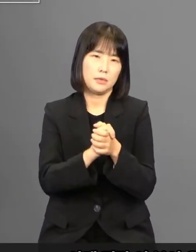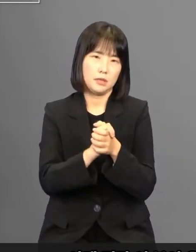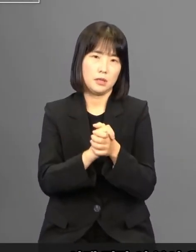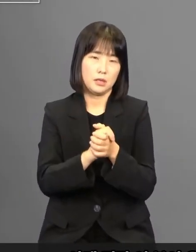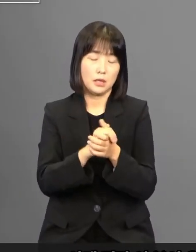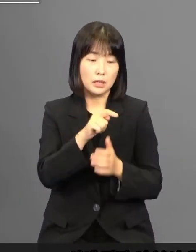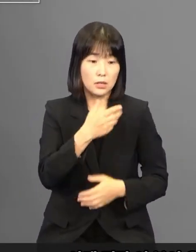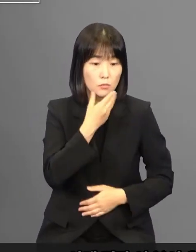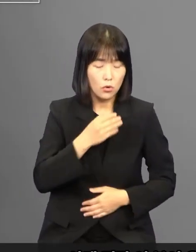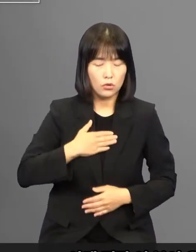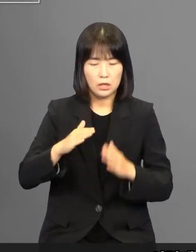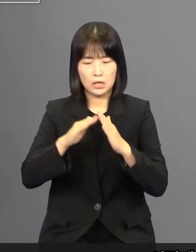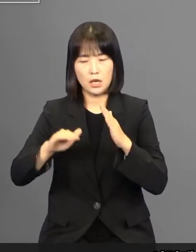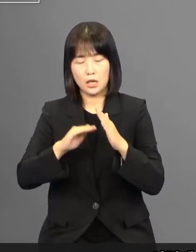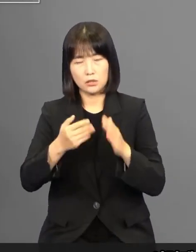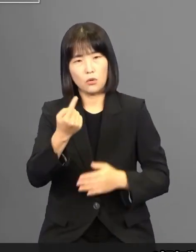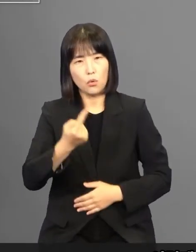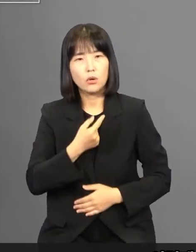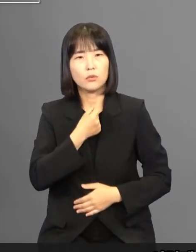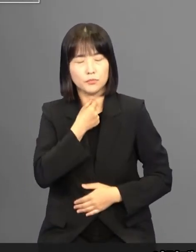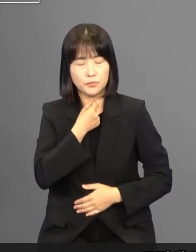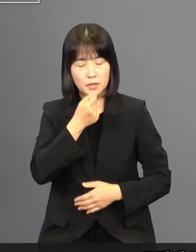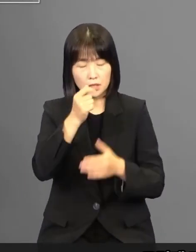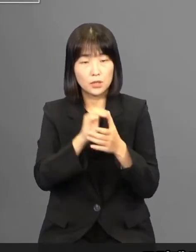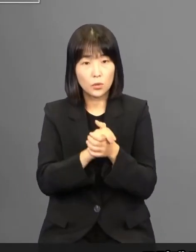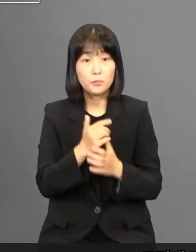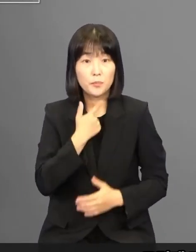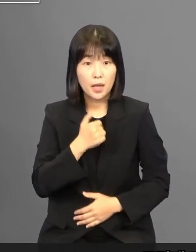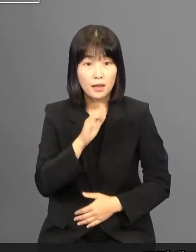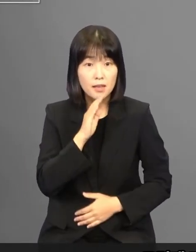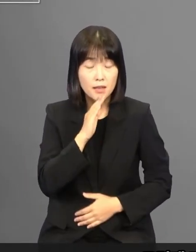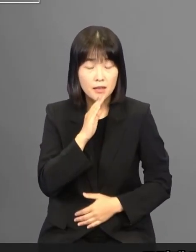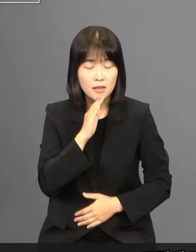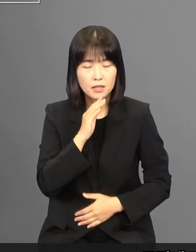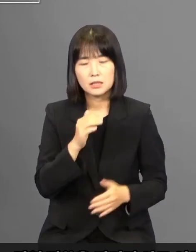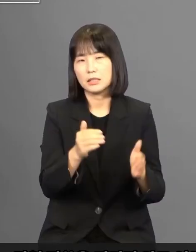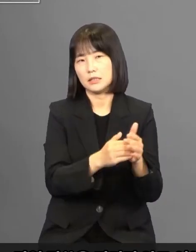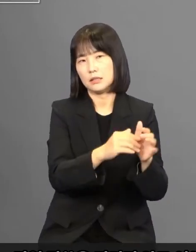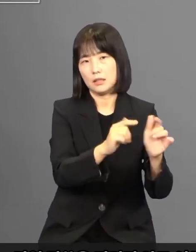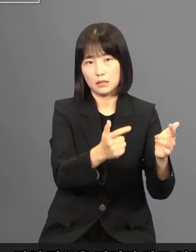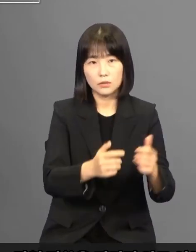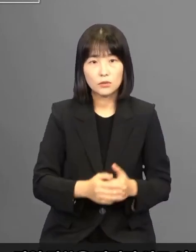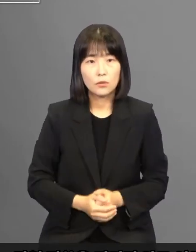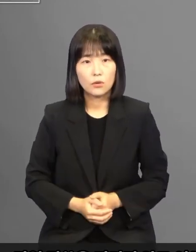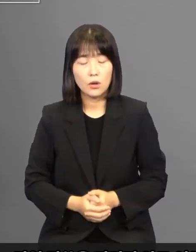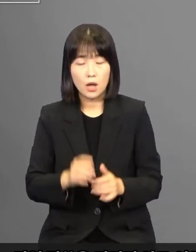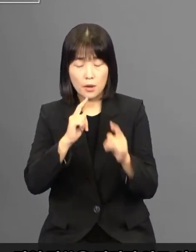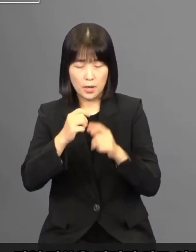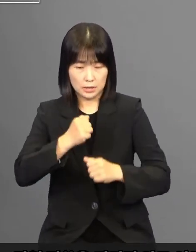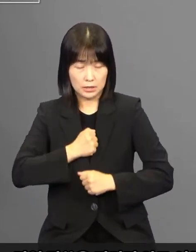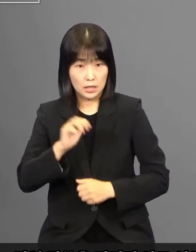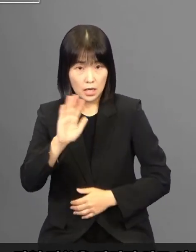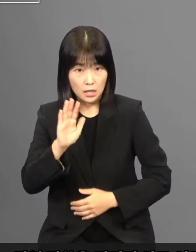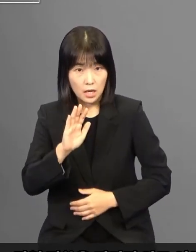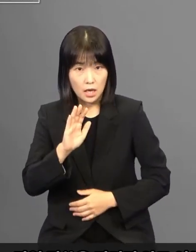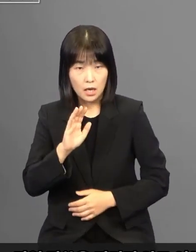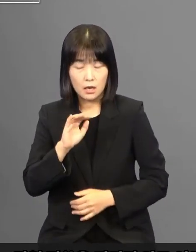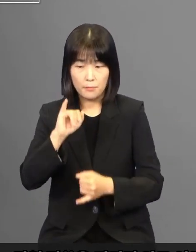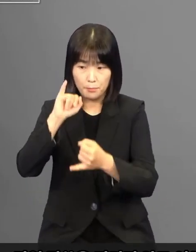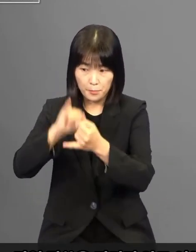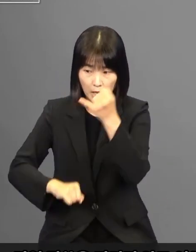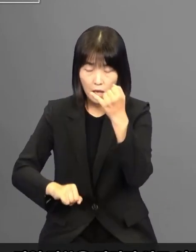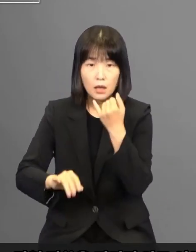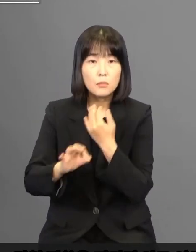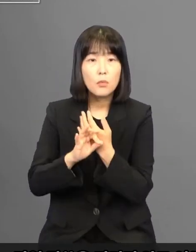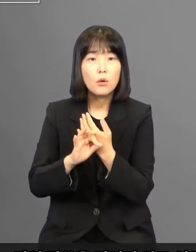가정에 임하기를 원합니다, 이렇게 기도하실 거예요. 자, 그런데 거기에 그치지 않고 만일 말씀을 지키지 않고 언약을 어기게